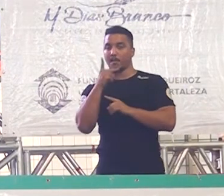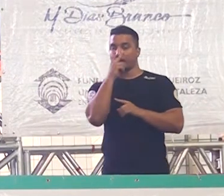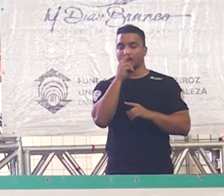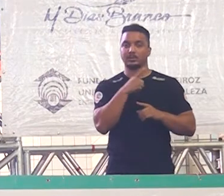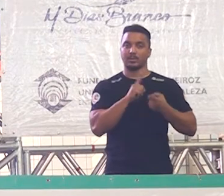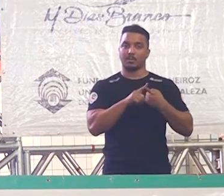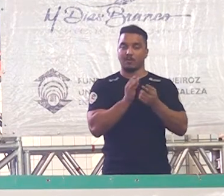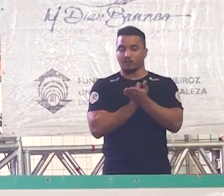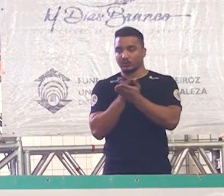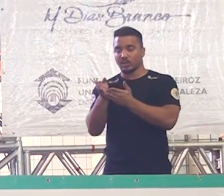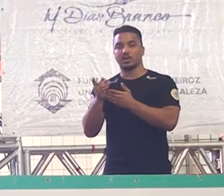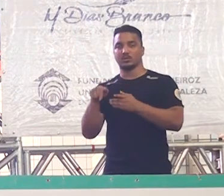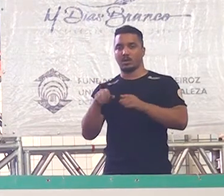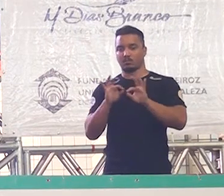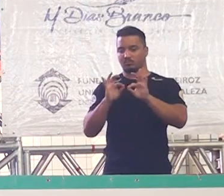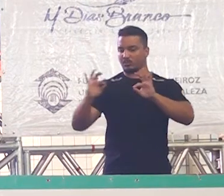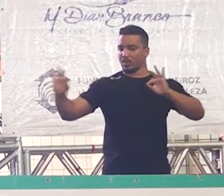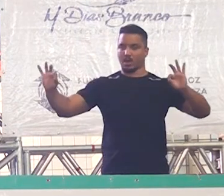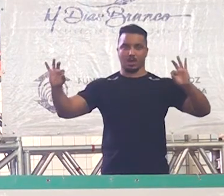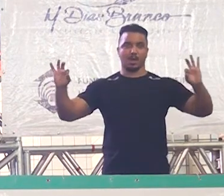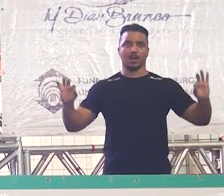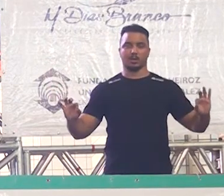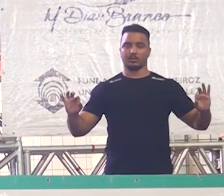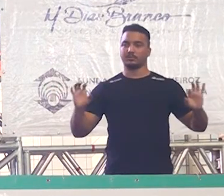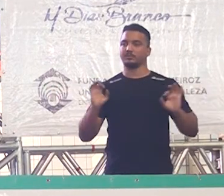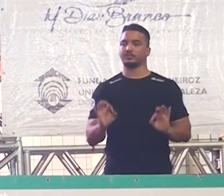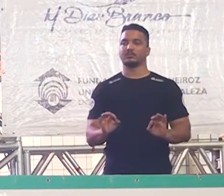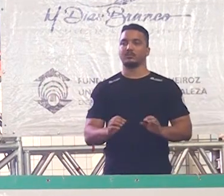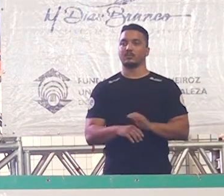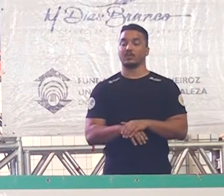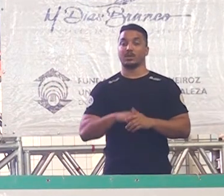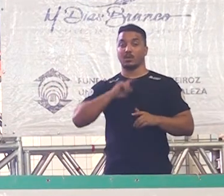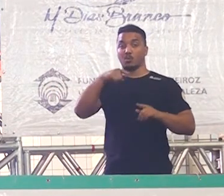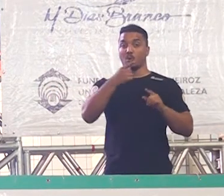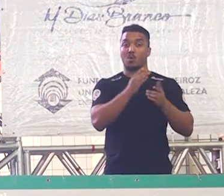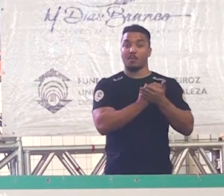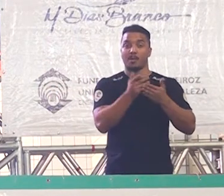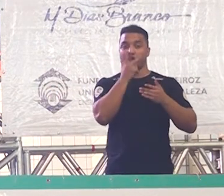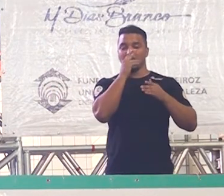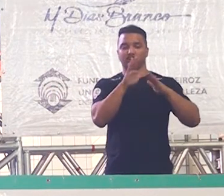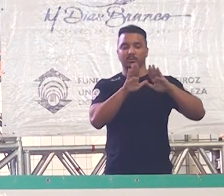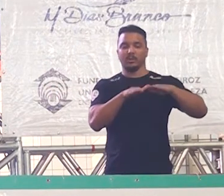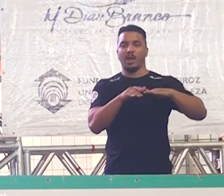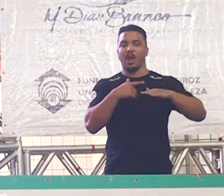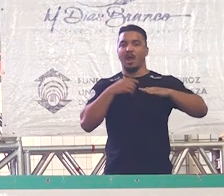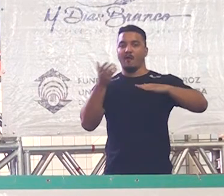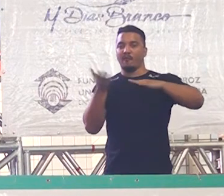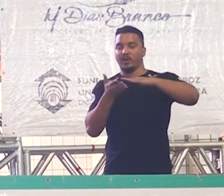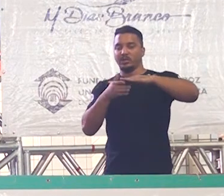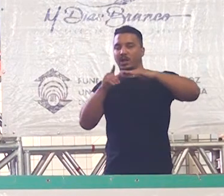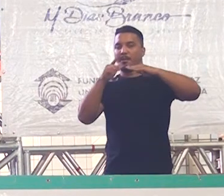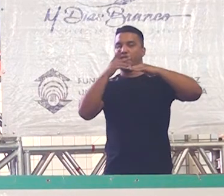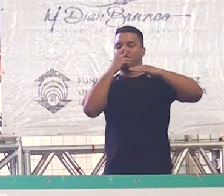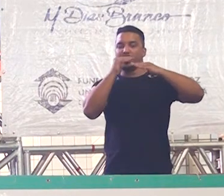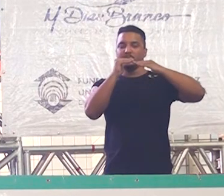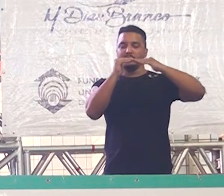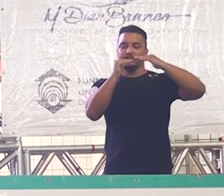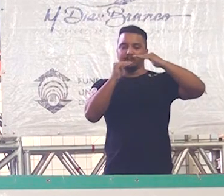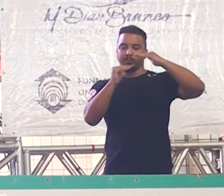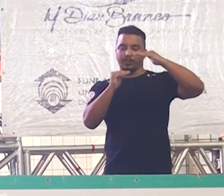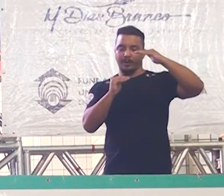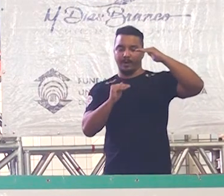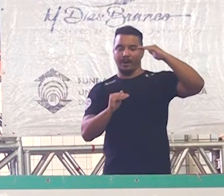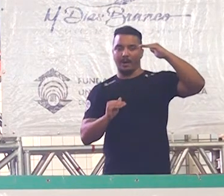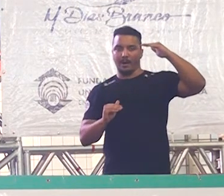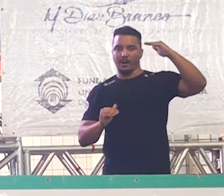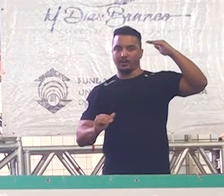reta. Na segunda parte, eu começo a desacelerar. Minha velocidade vai diminuindo